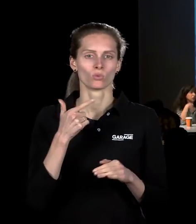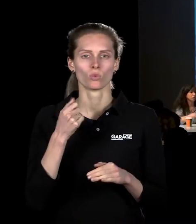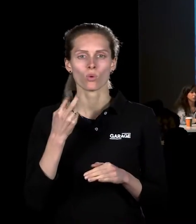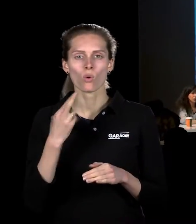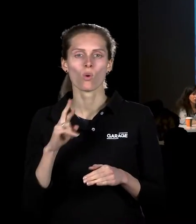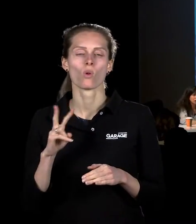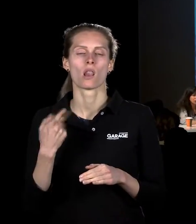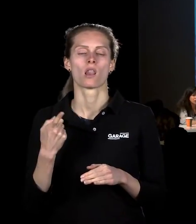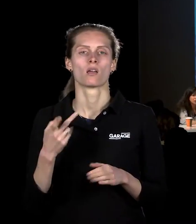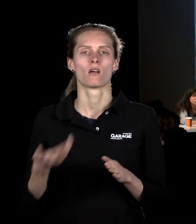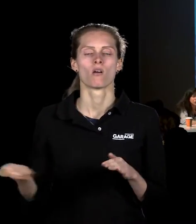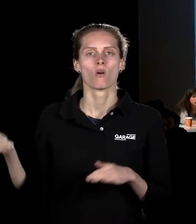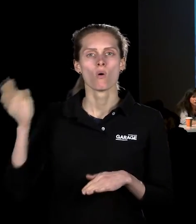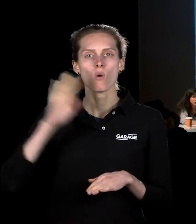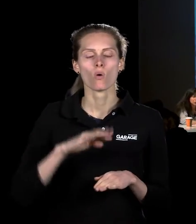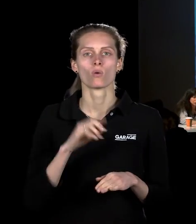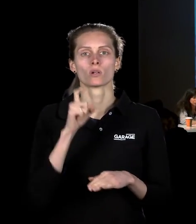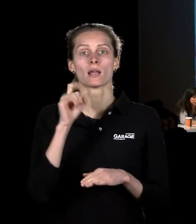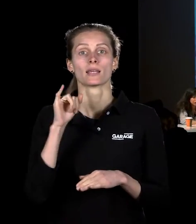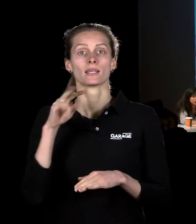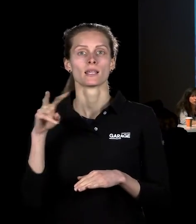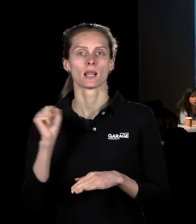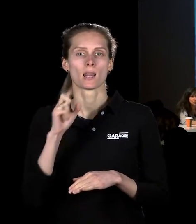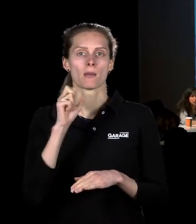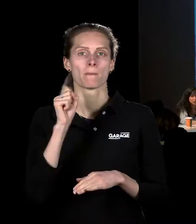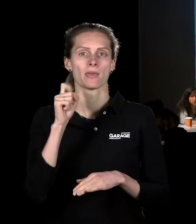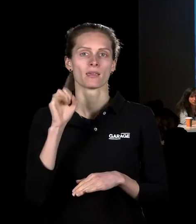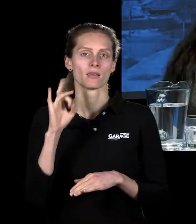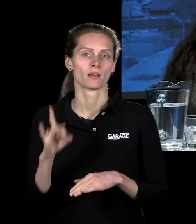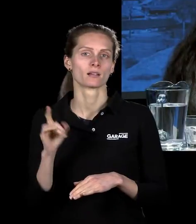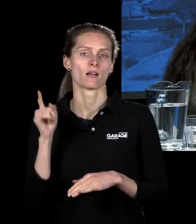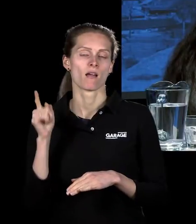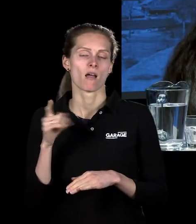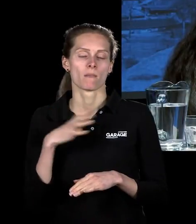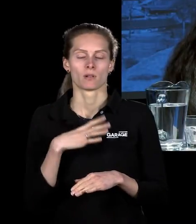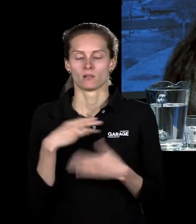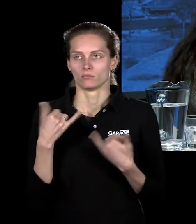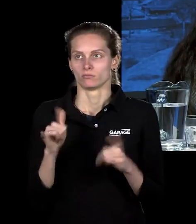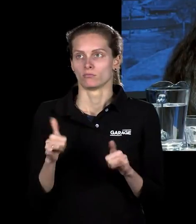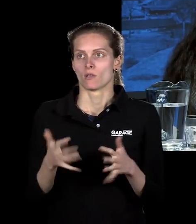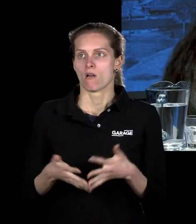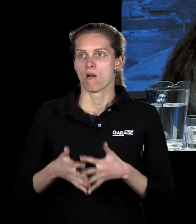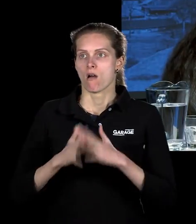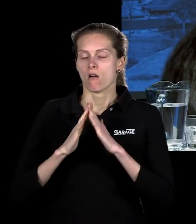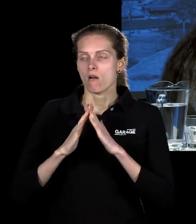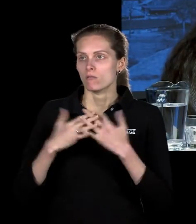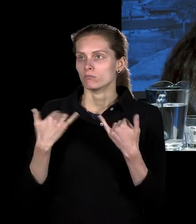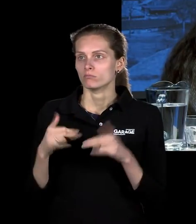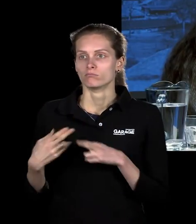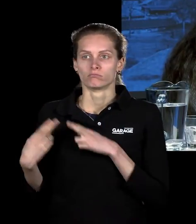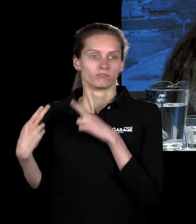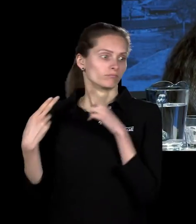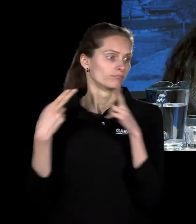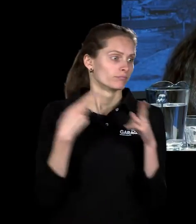ней, и для Хилла Бехера эта архитектура была открытием, откровением, когда она приехала учиться в Дюссельдорф, на